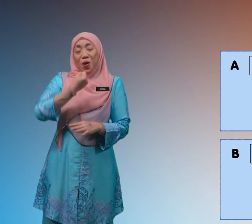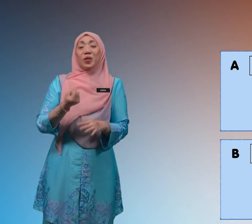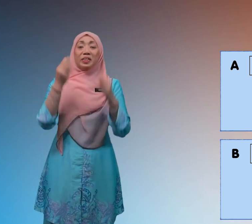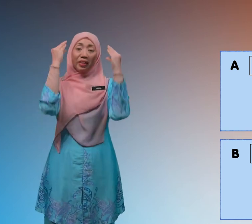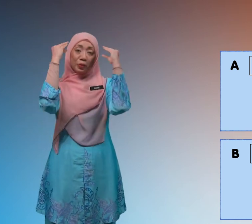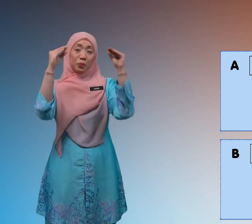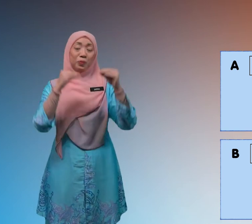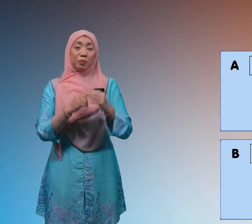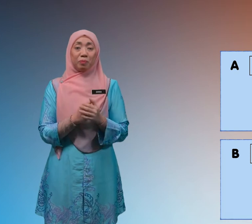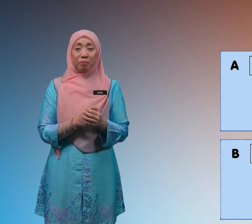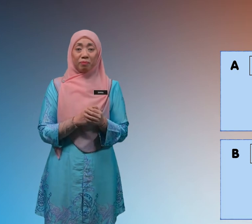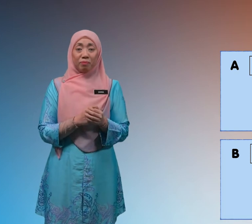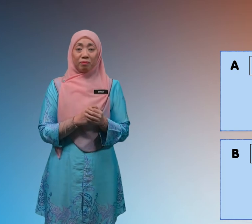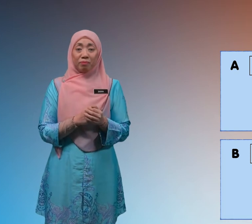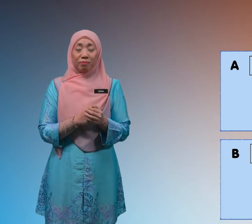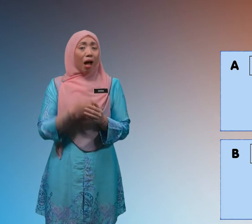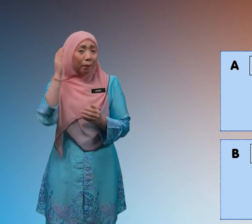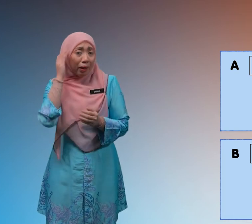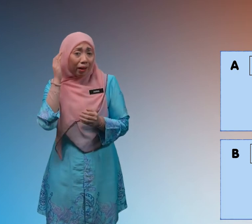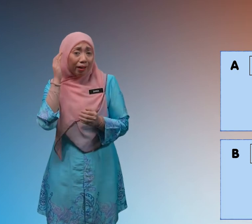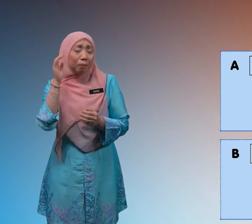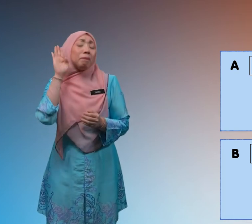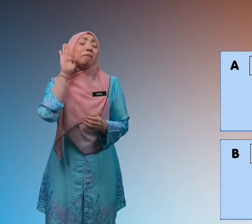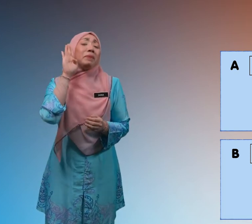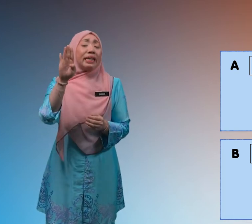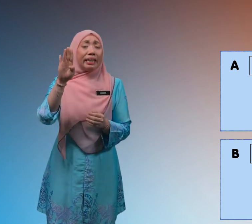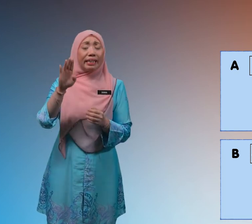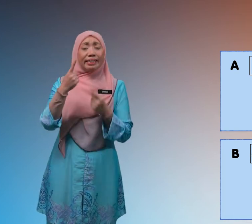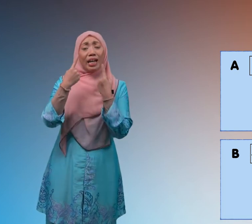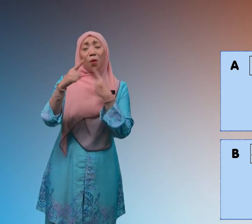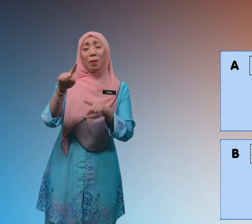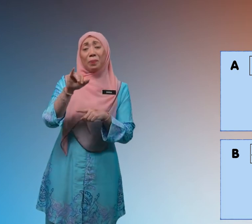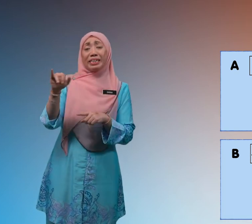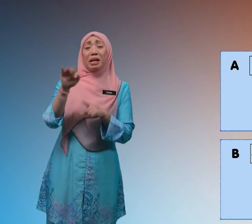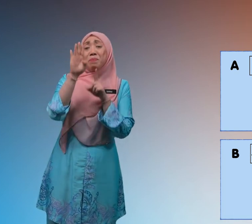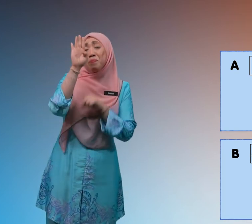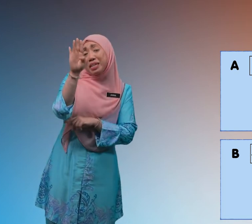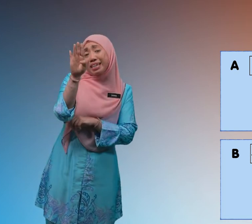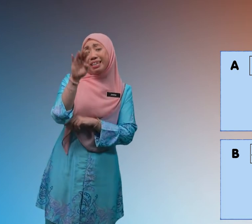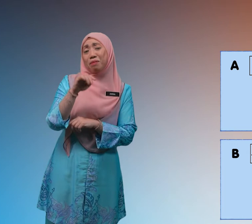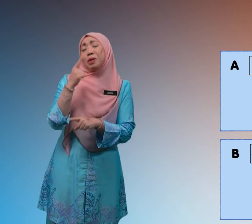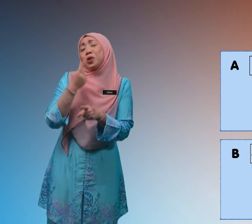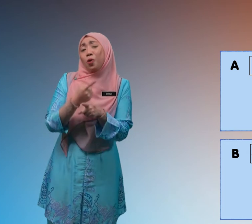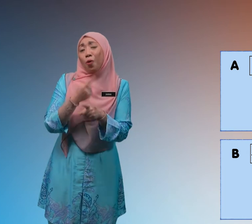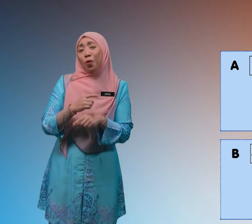Seronok, cikgu. Apa? P, jawapannya P.